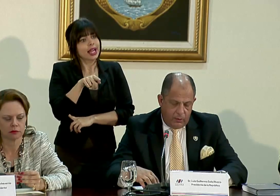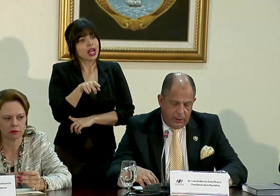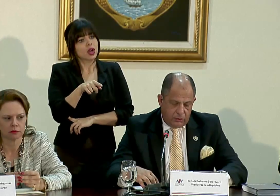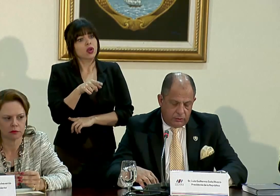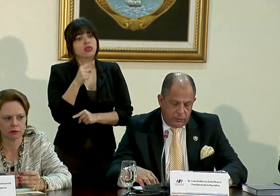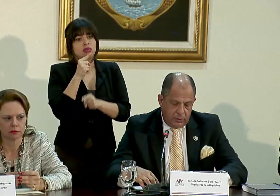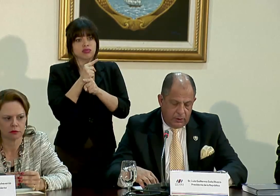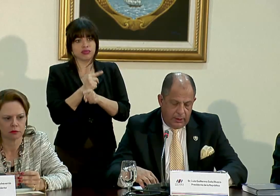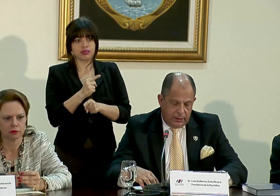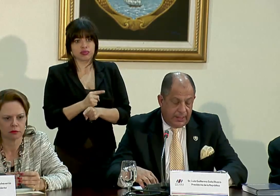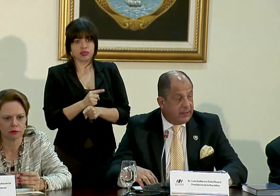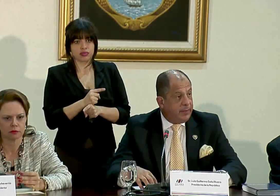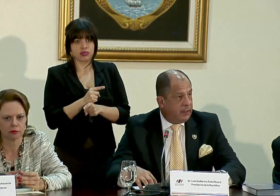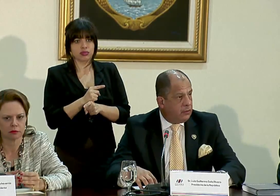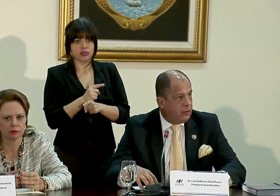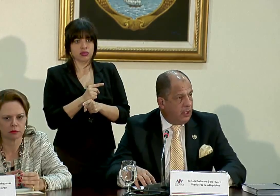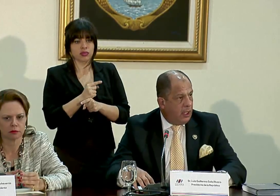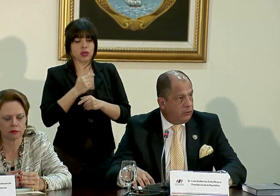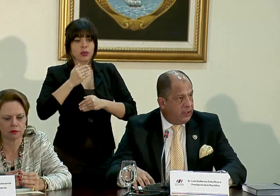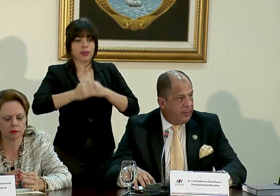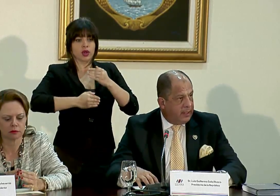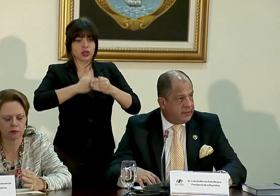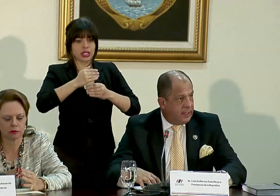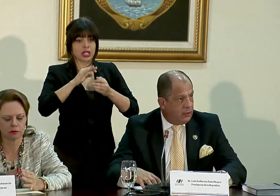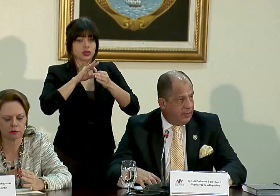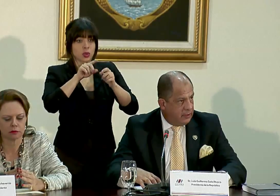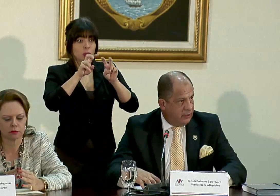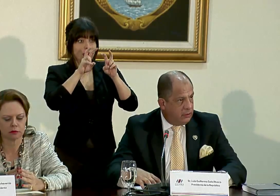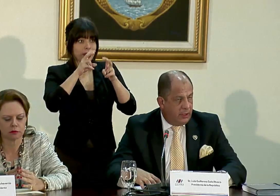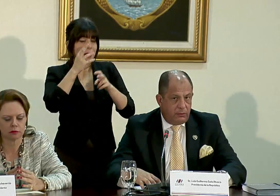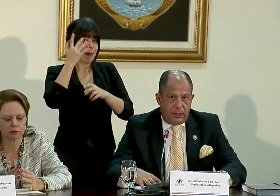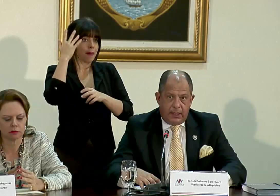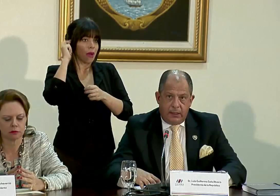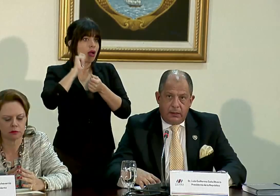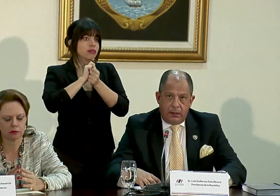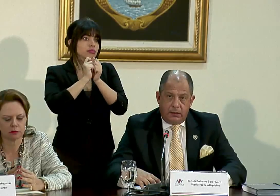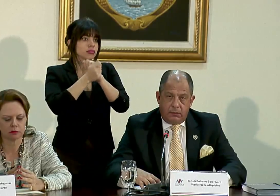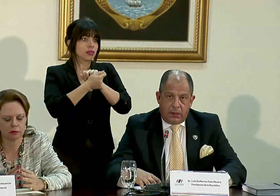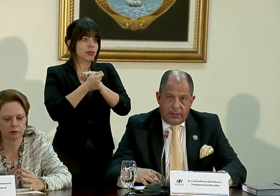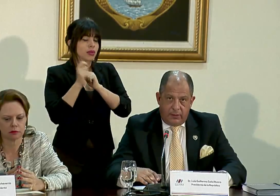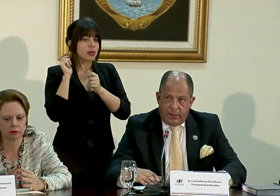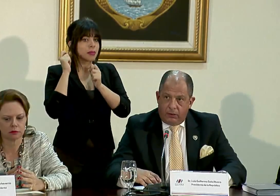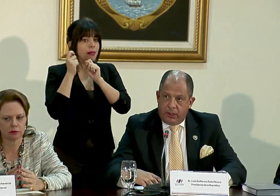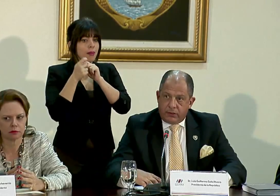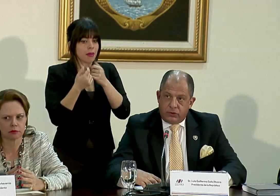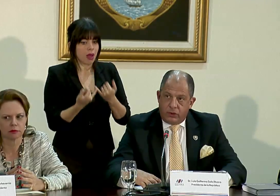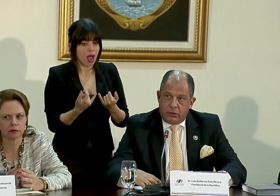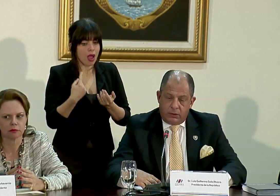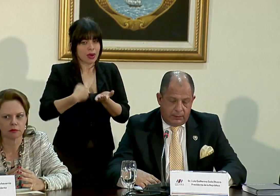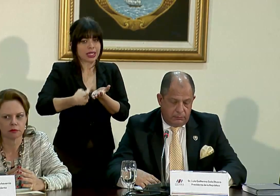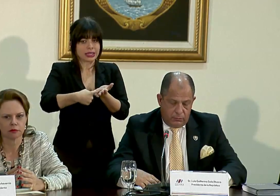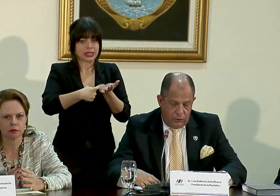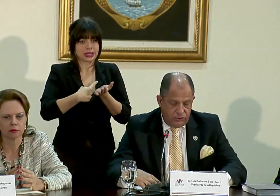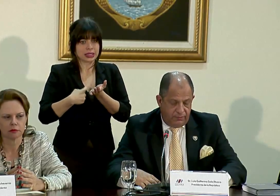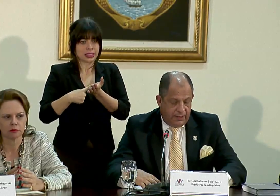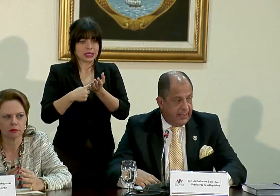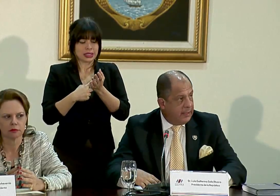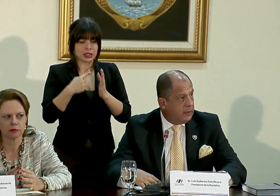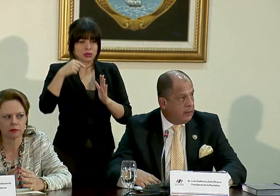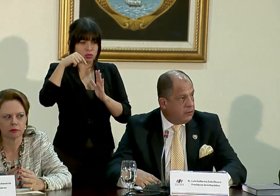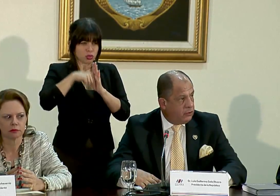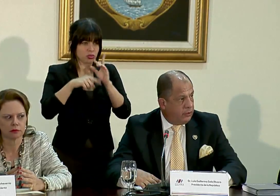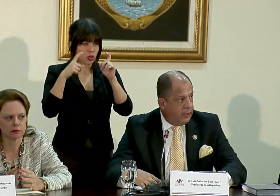adecuado tratamiento a un tema que se ha convertido en lo que ha llevado a una discusión muy